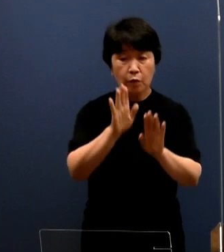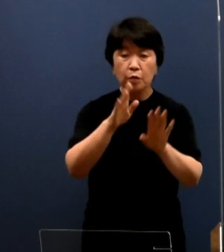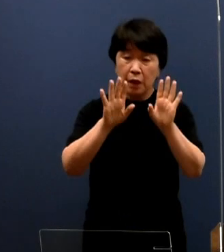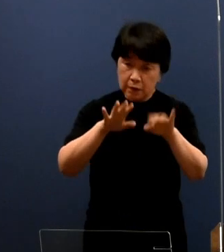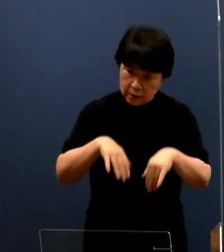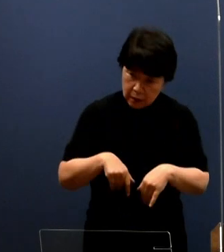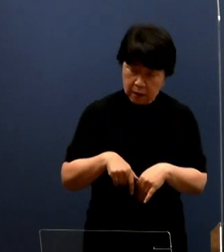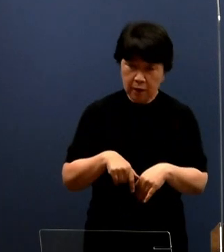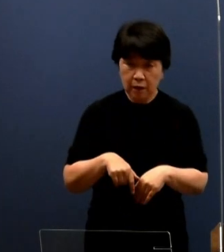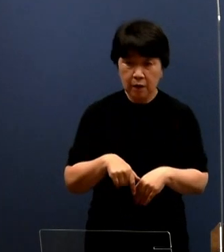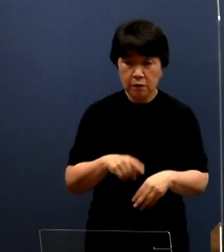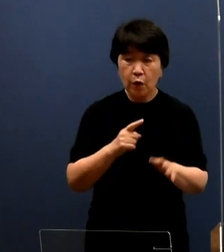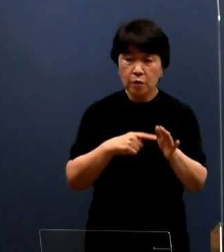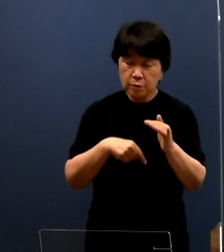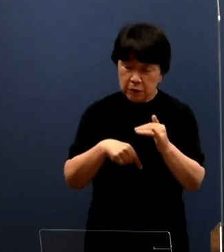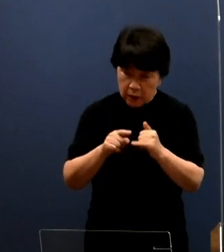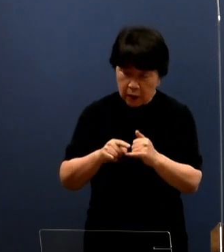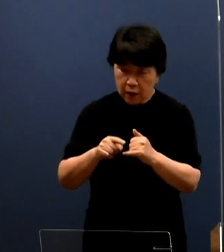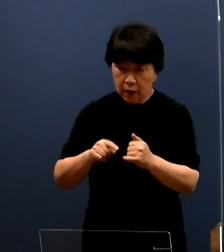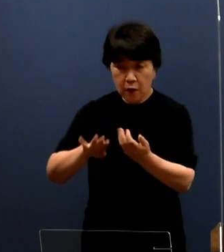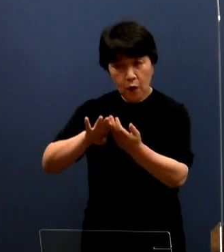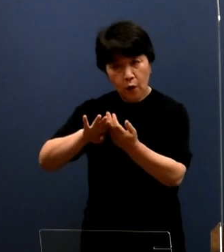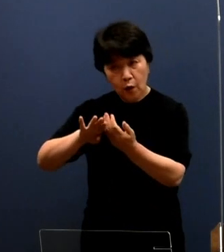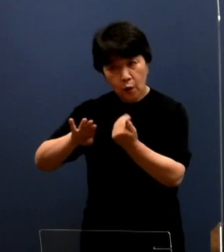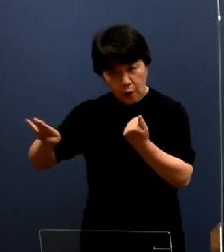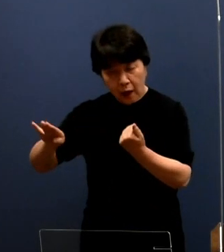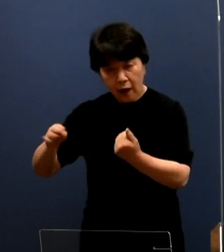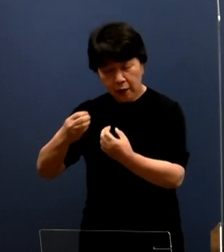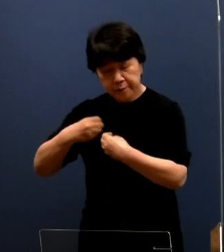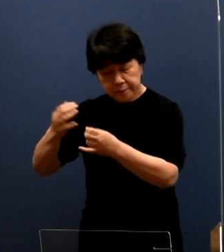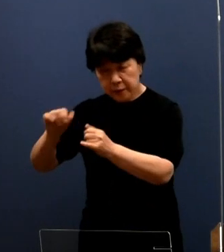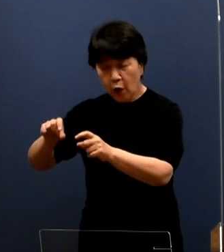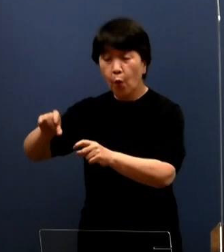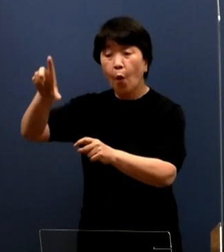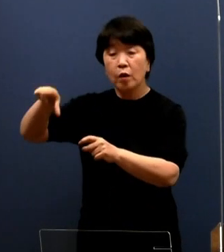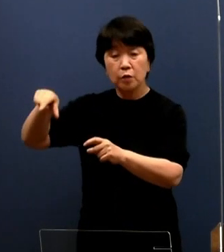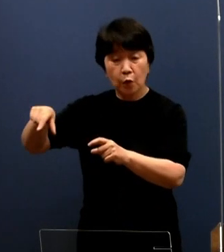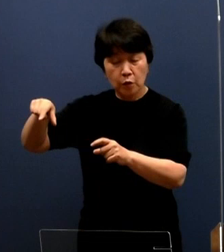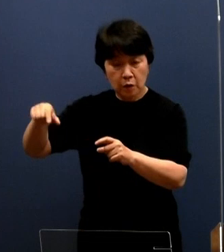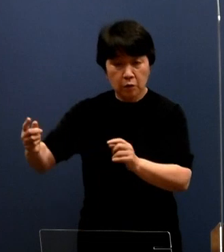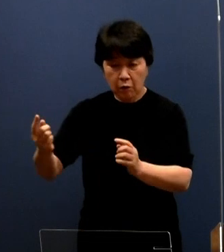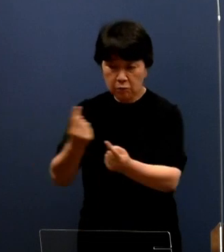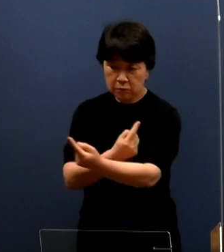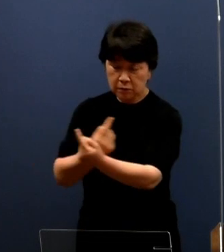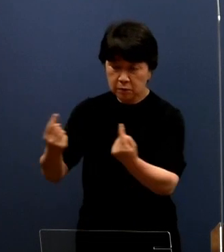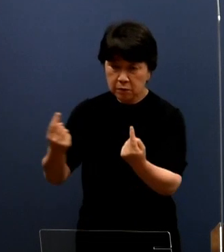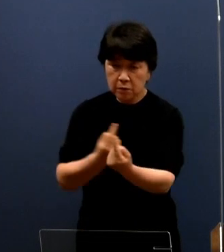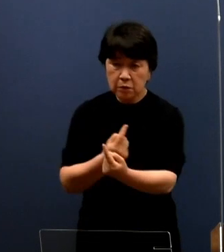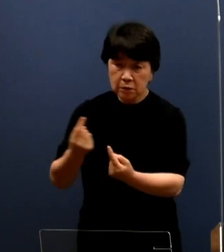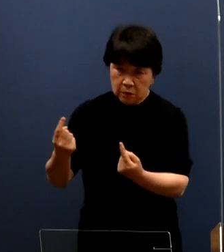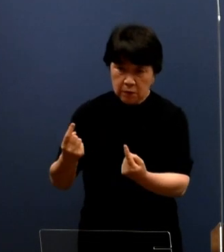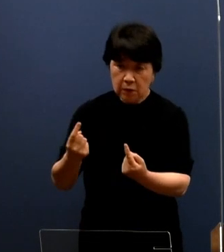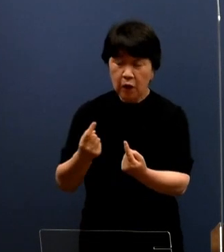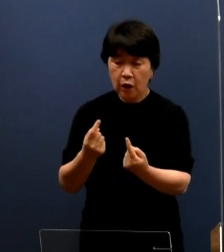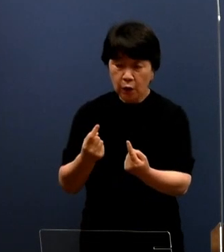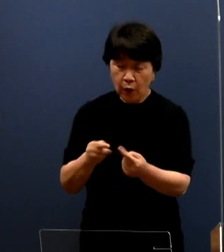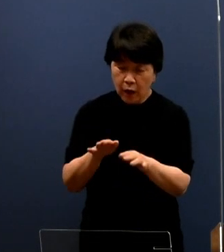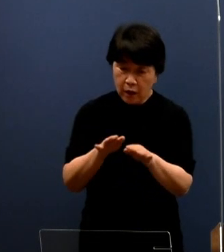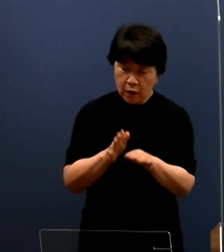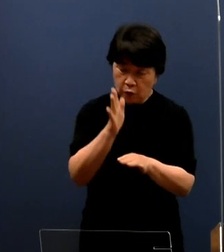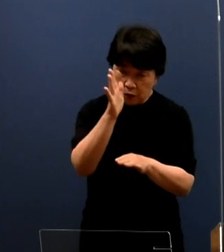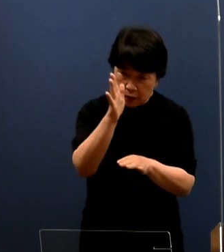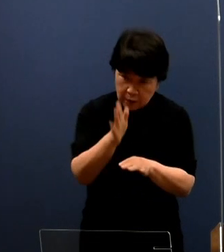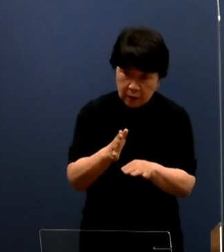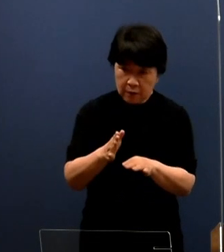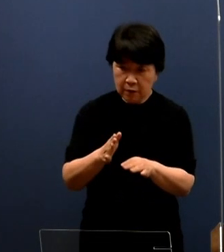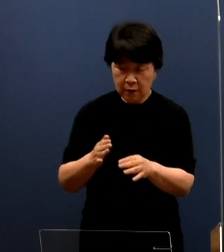ことの、高い地域との交わりを提言するという意味で、まあ、往来の自粛とか、